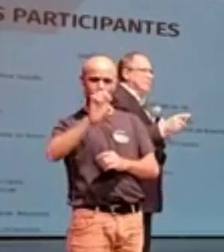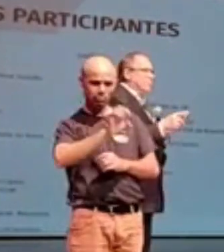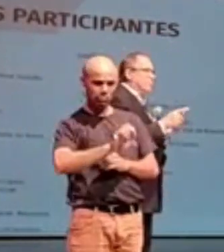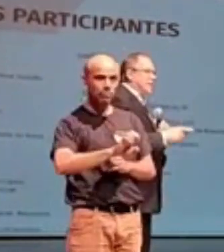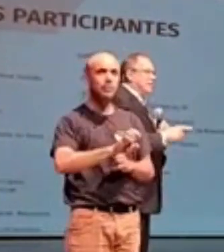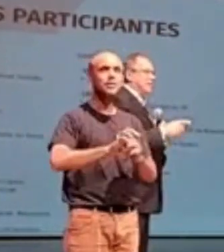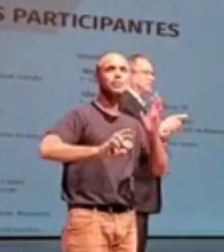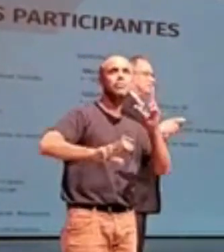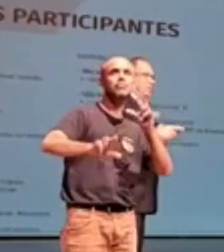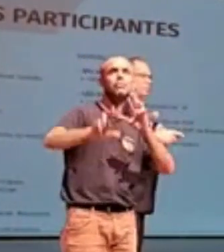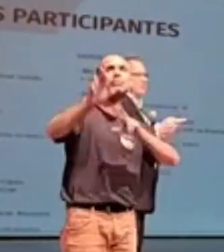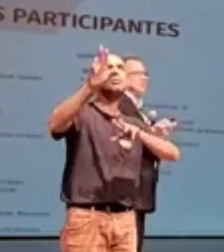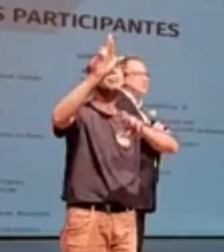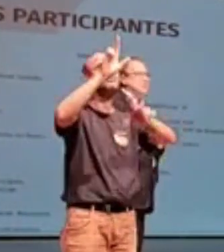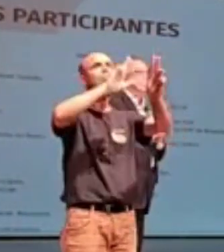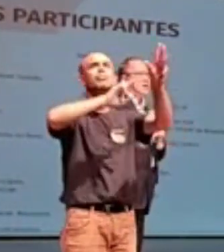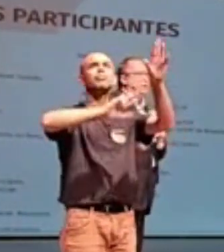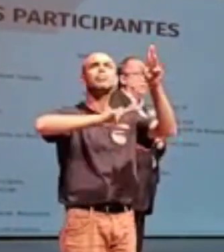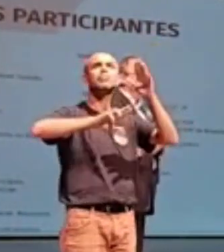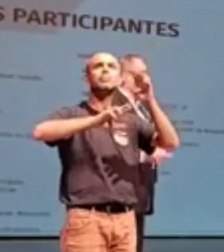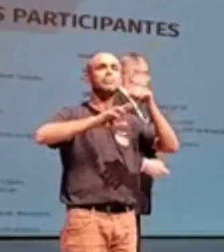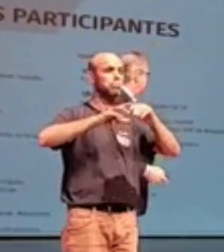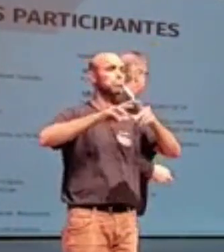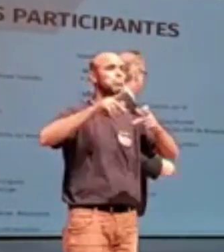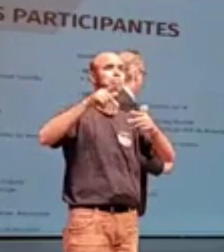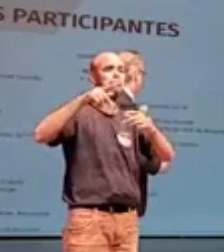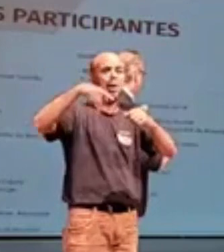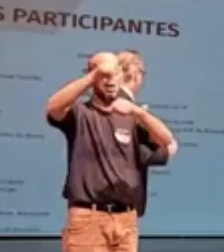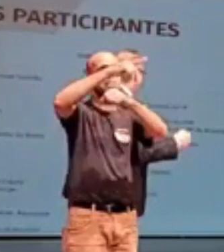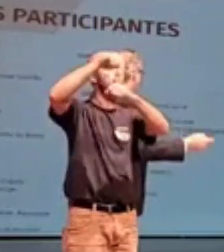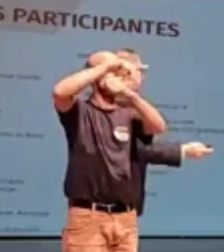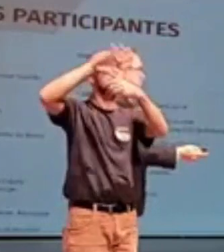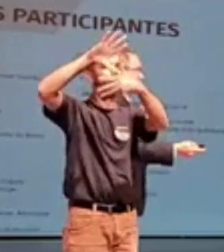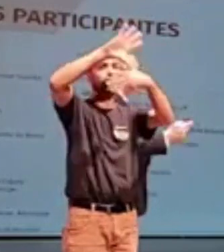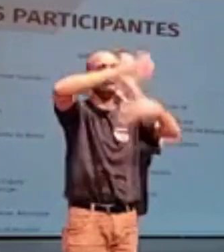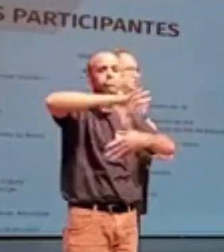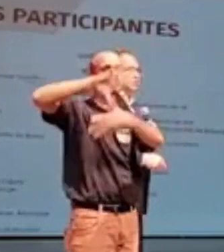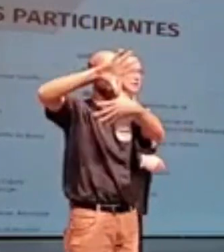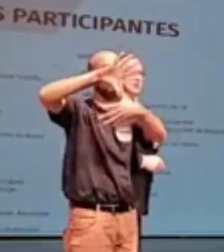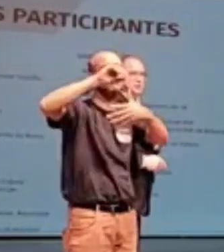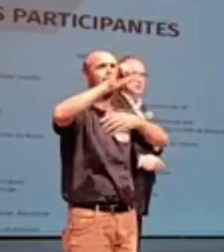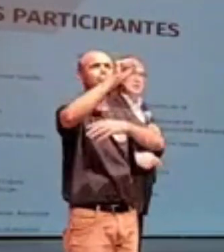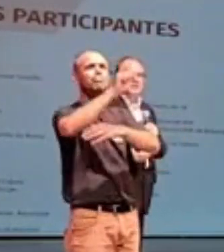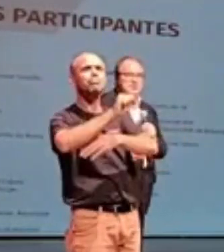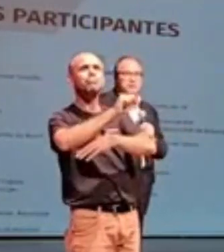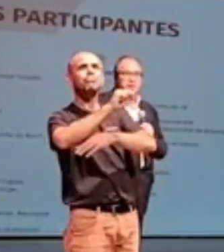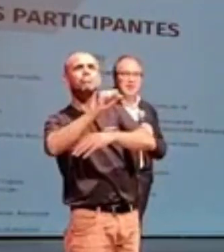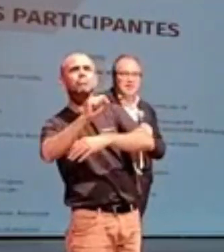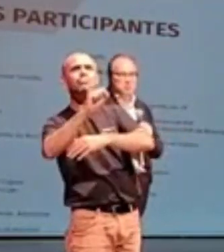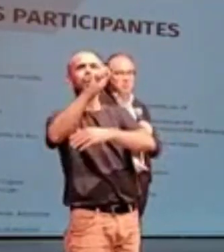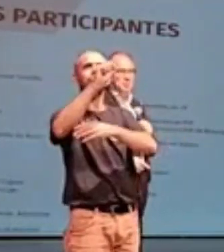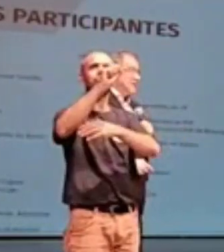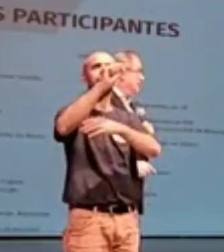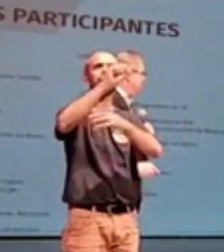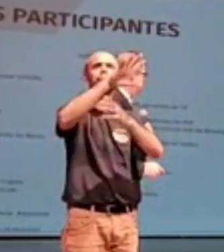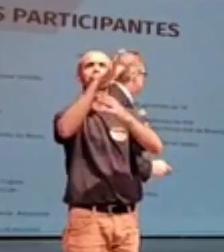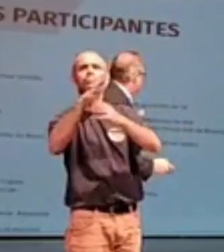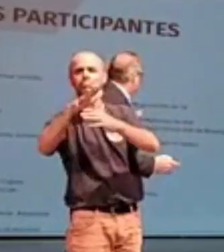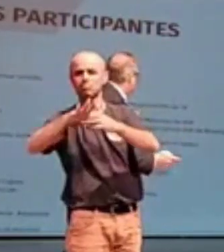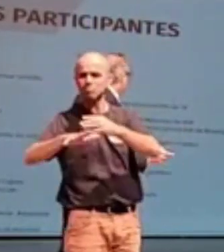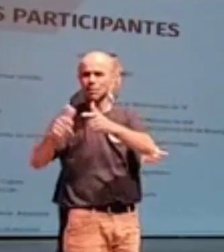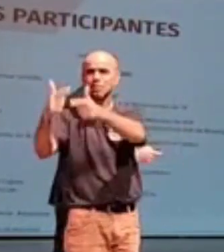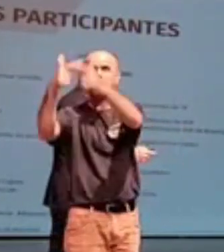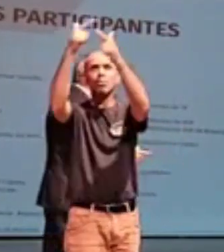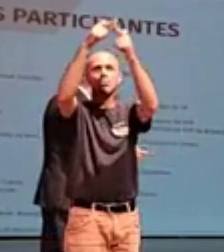de problema, porque é um país continental, né? Será que no sudeste é diferente do que a região centro-oeste, os problemas,